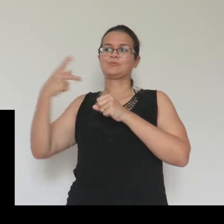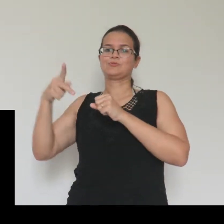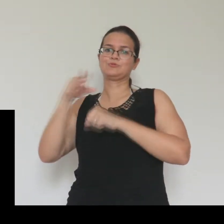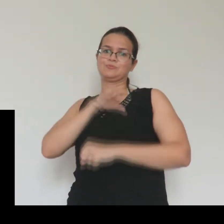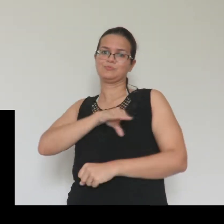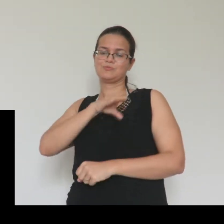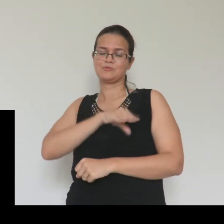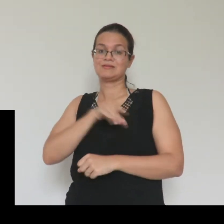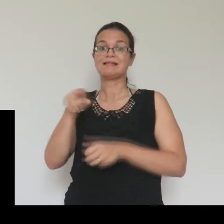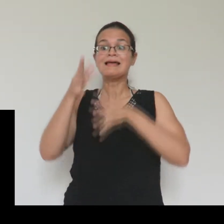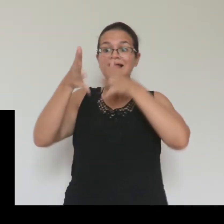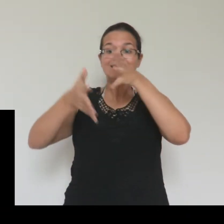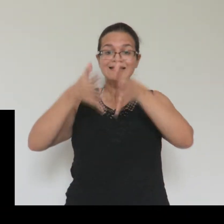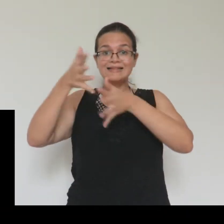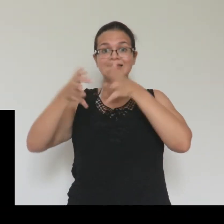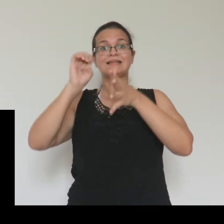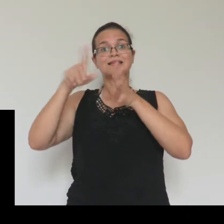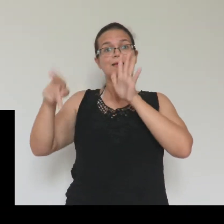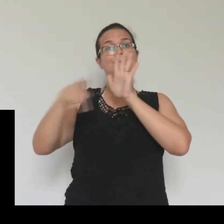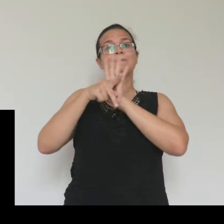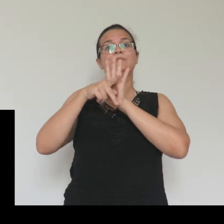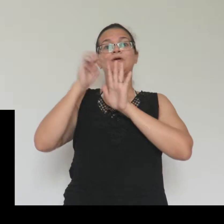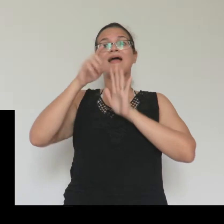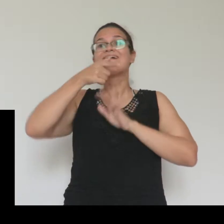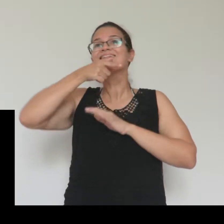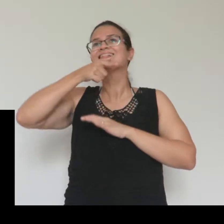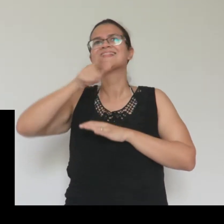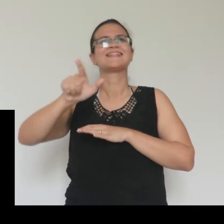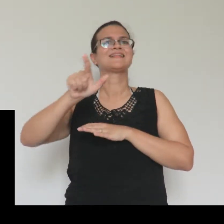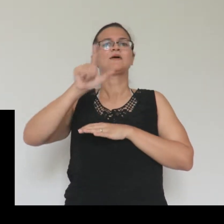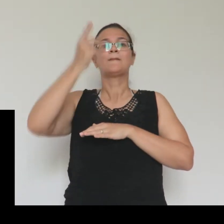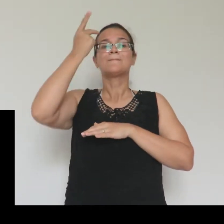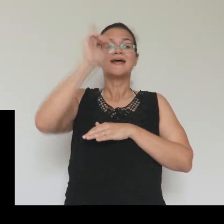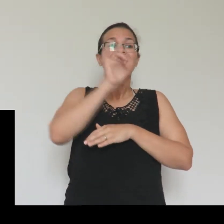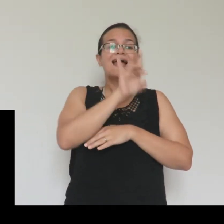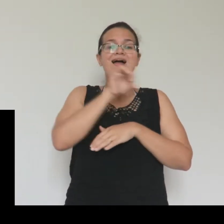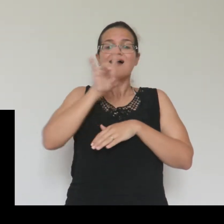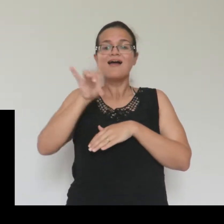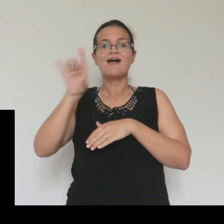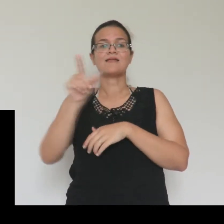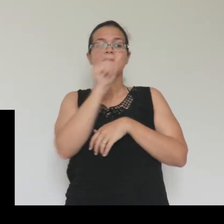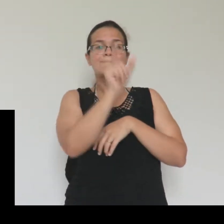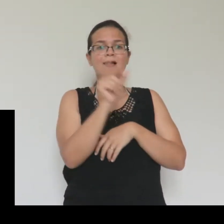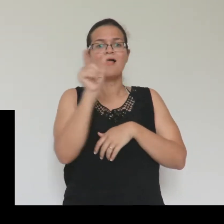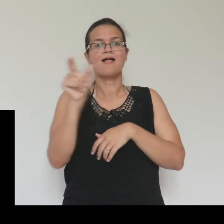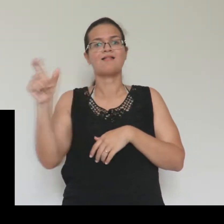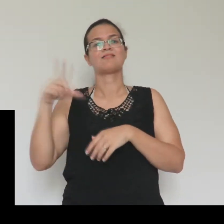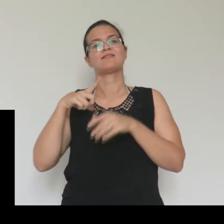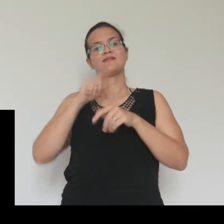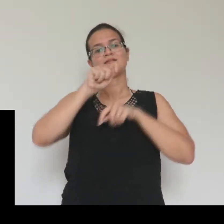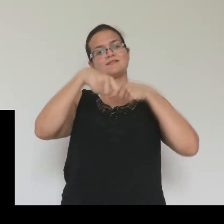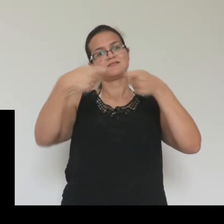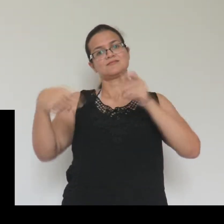Então, Libras é algo muito mais, é uma língua, para cada palavra se tem um sinal.